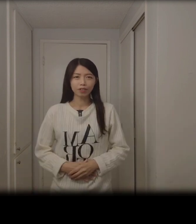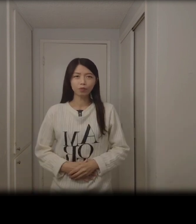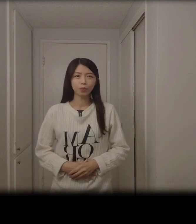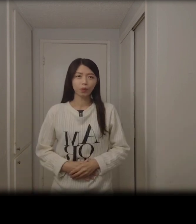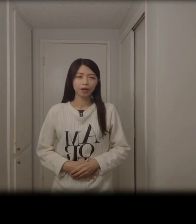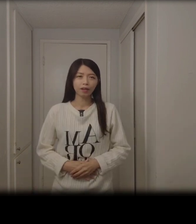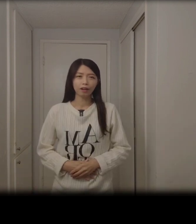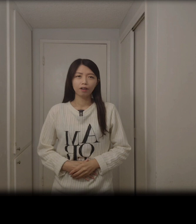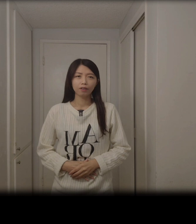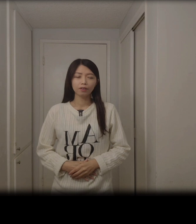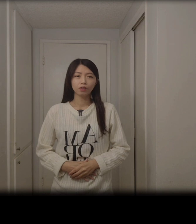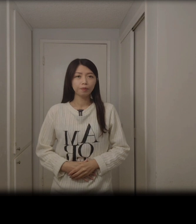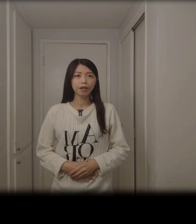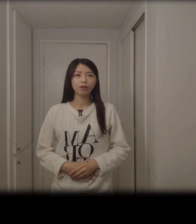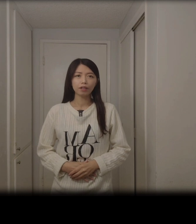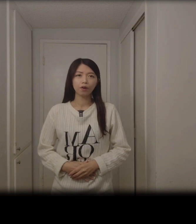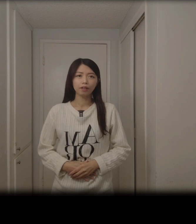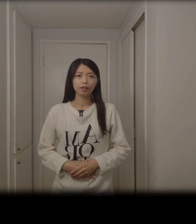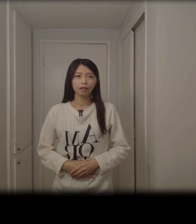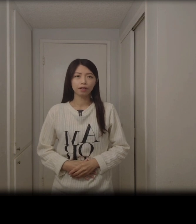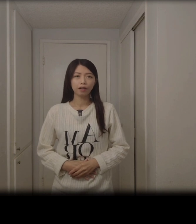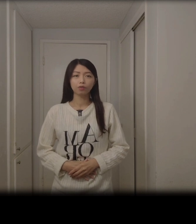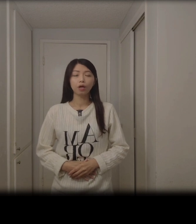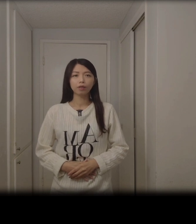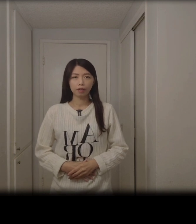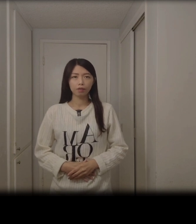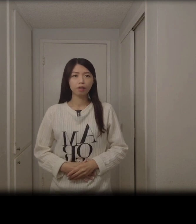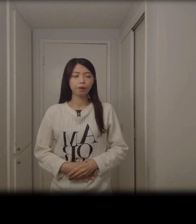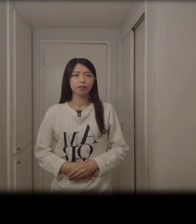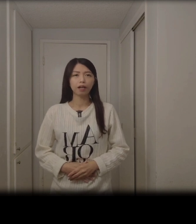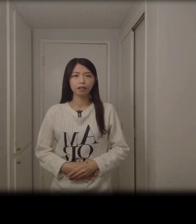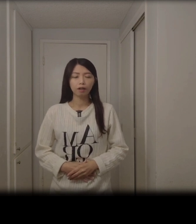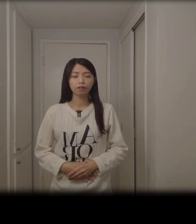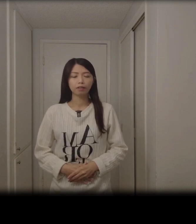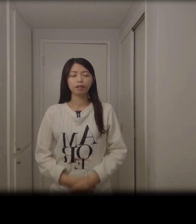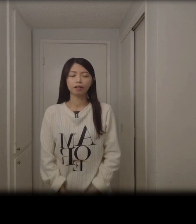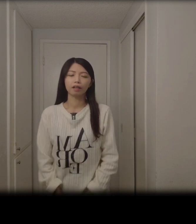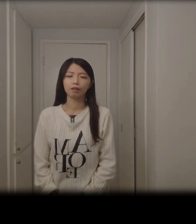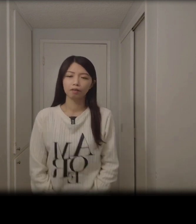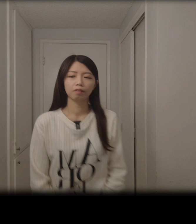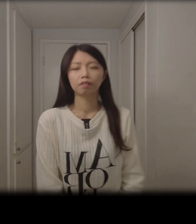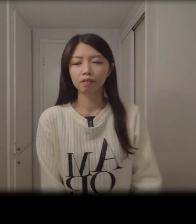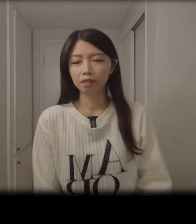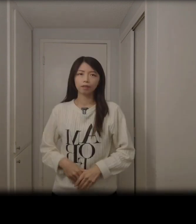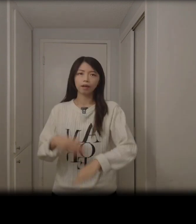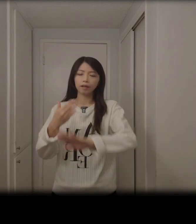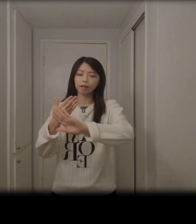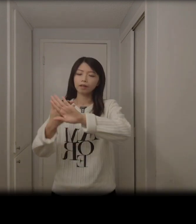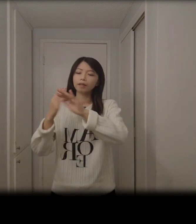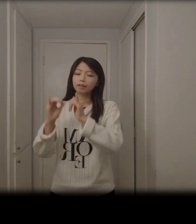주님이 주실 축복. 주님이라고 하는 뜻의 수어는 일단 주라고 하는 뜻의 수어를 먼저 알려드릴게요.